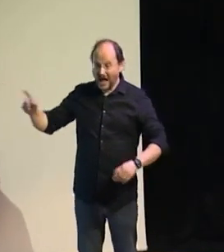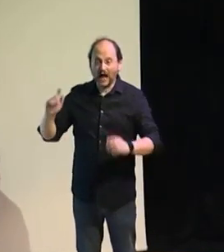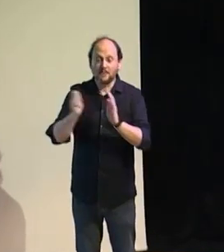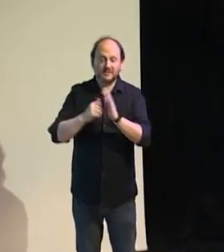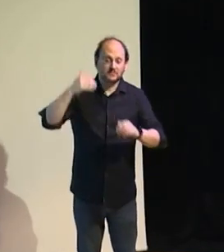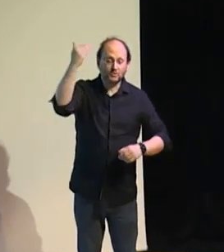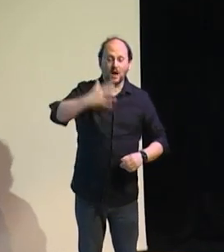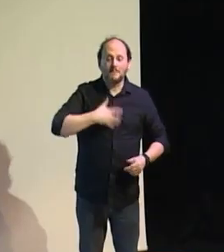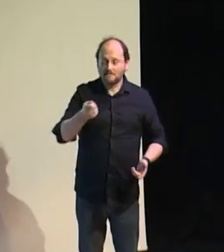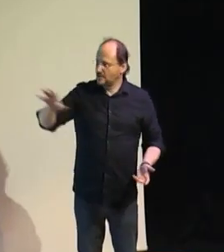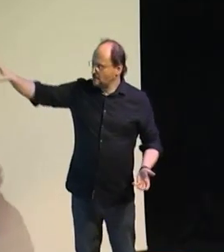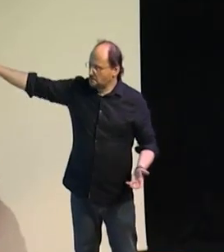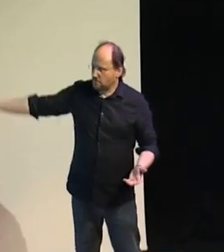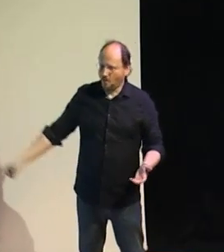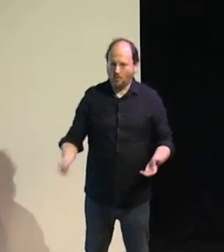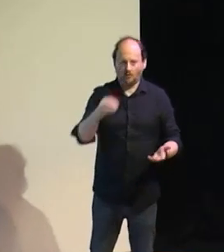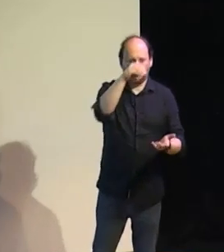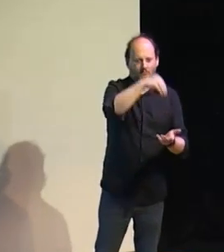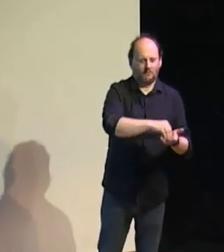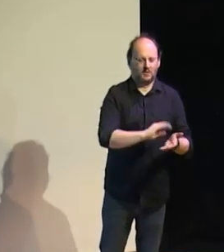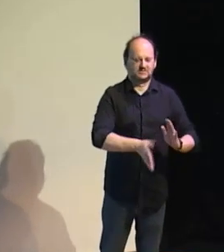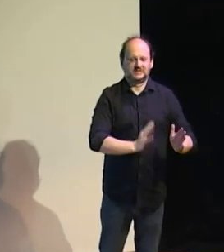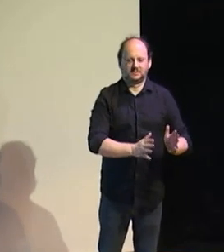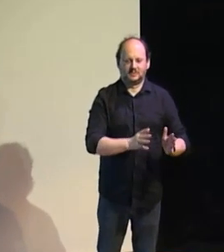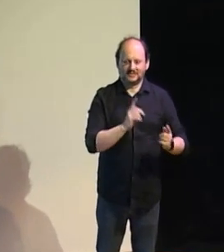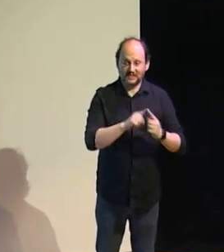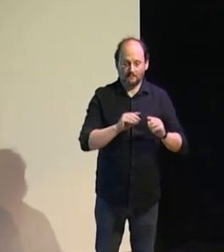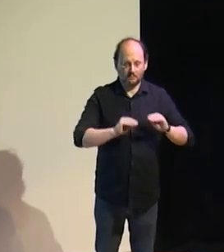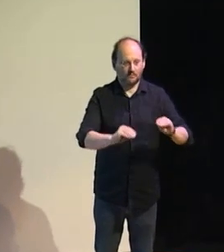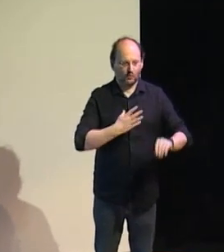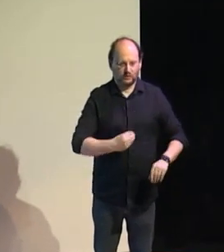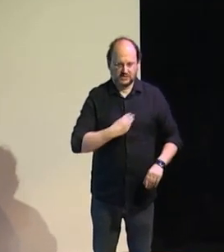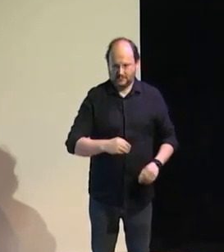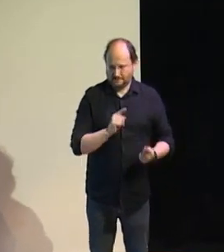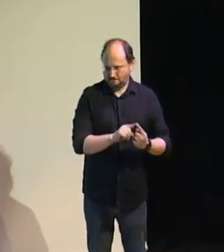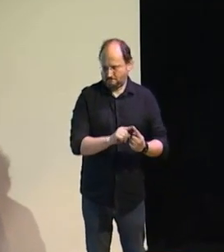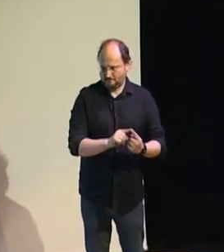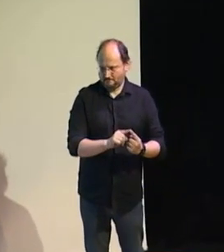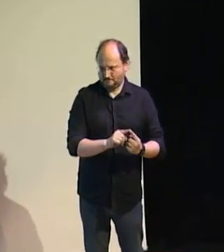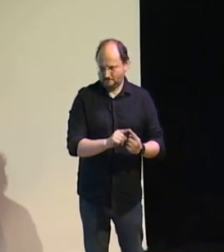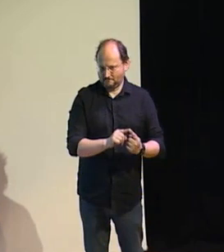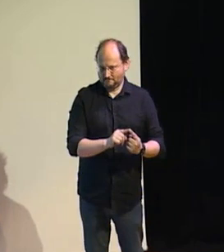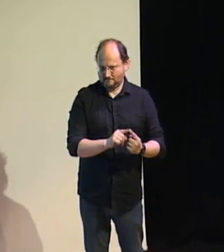langue vocale. Et l'abbé de l'Épée a repris ces signes-là pour les intégrer à la langue des signes pour l'enseignement du